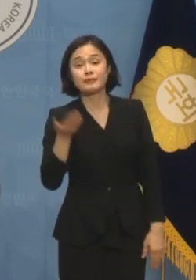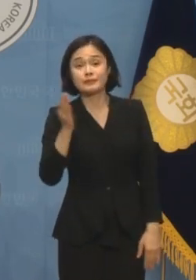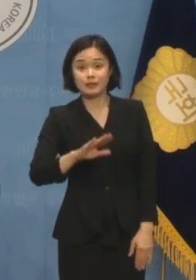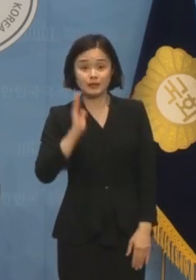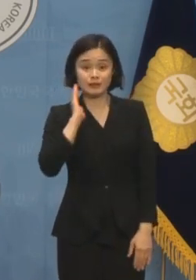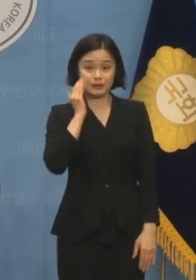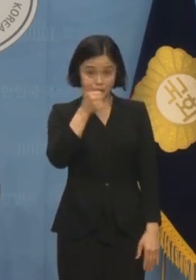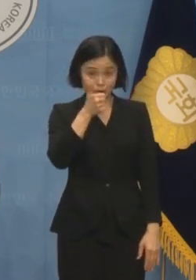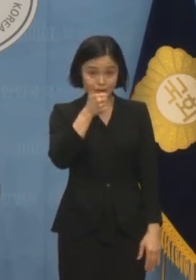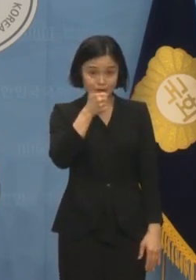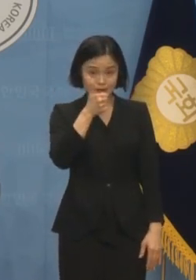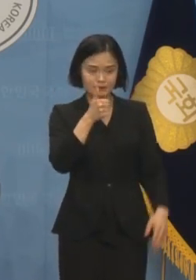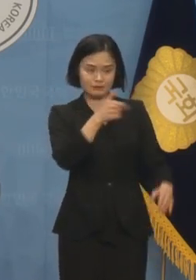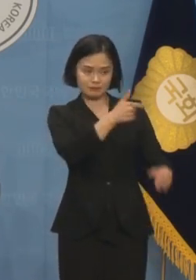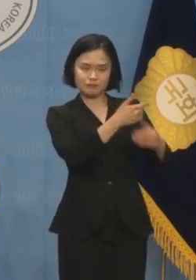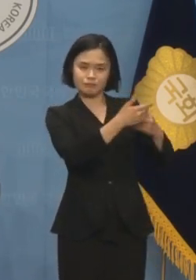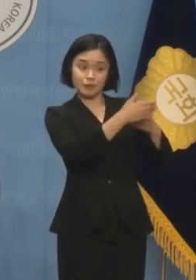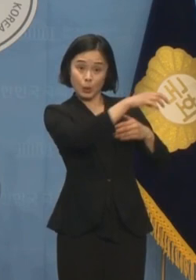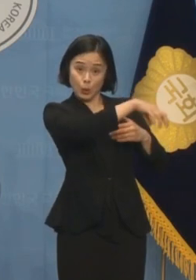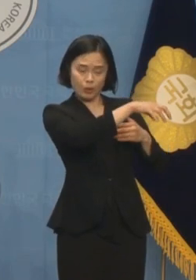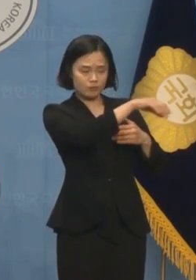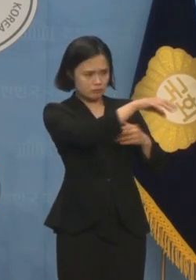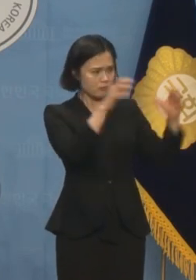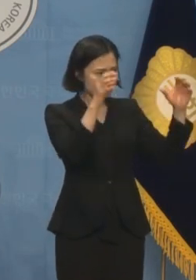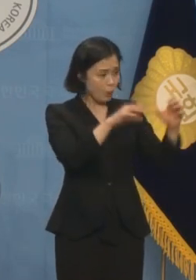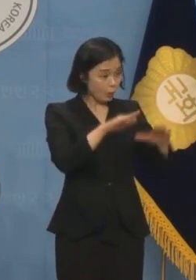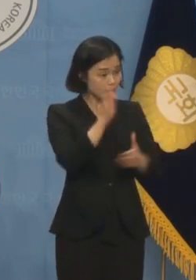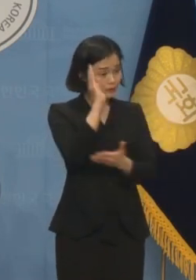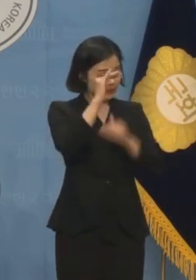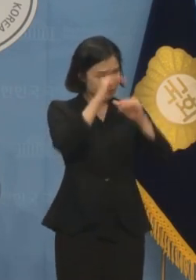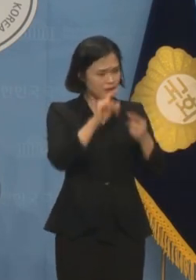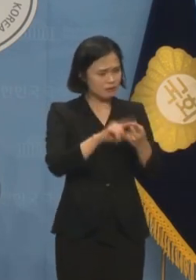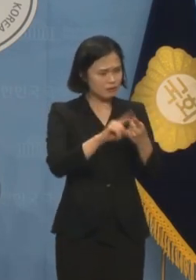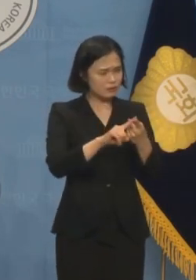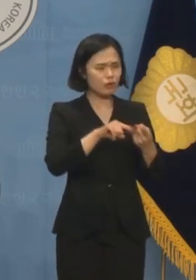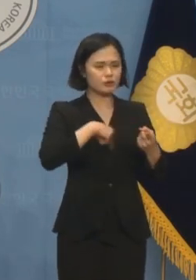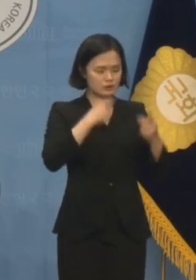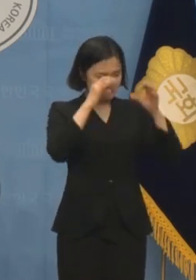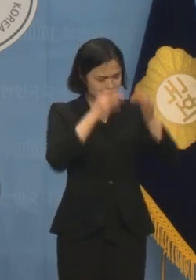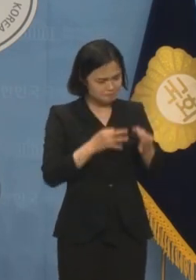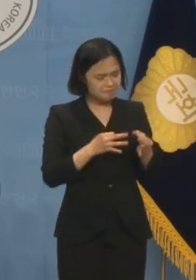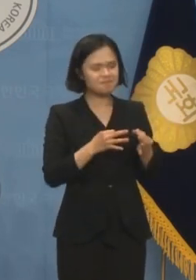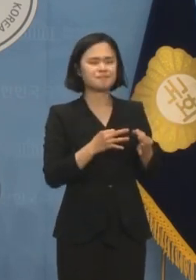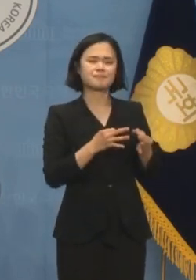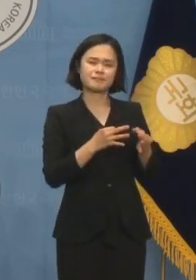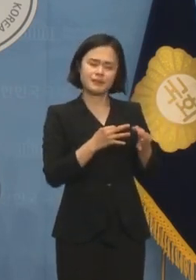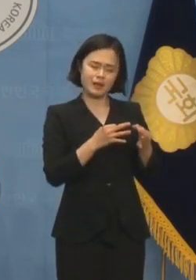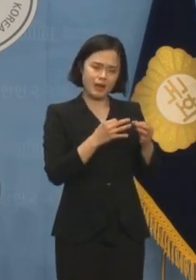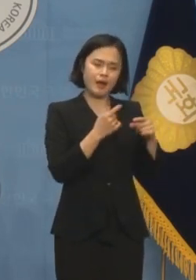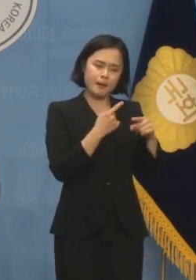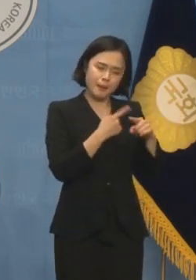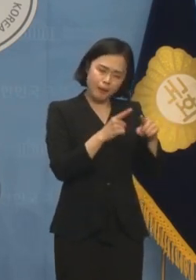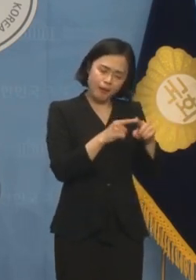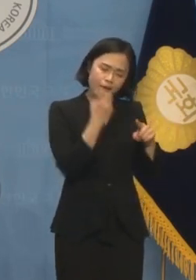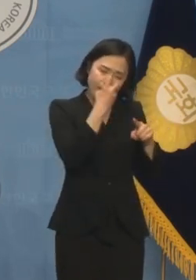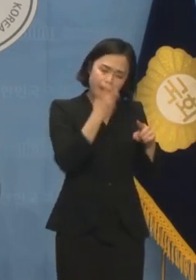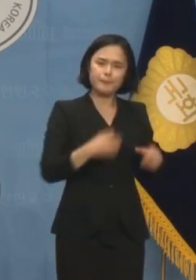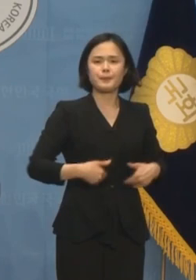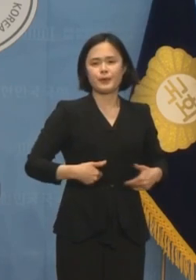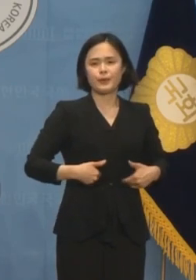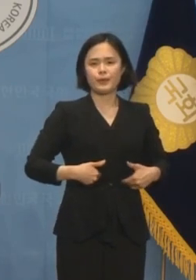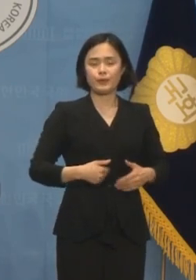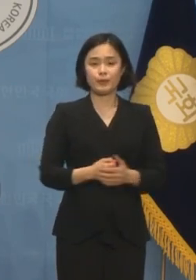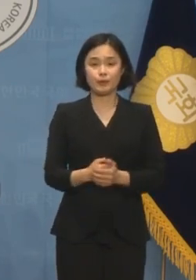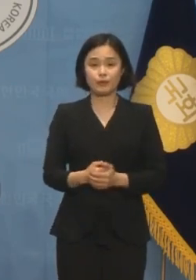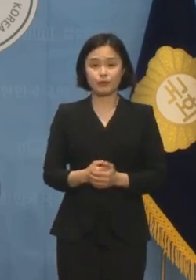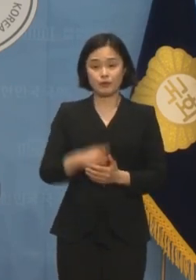오늘 기자회견에 대해 평가하시길 바랍니다. 조국 혁신당이 왜 윤 대통령에게